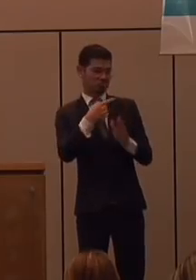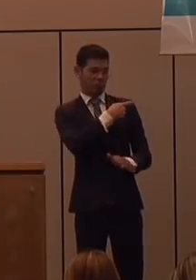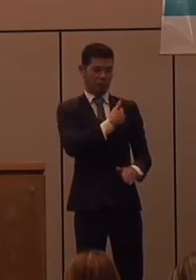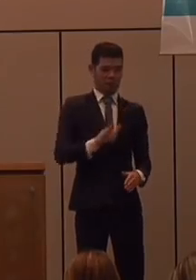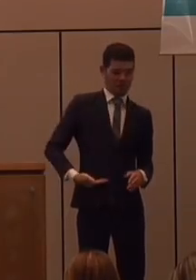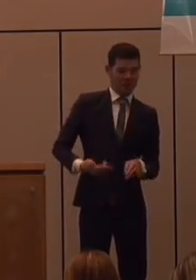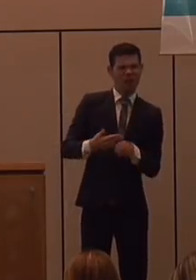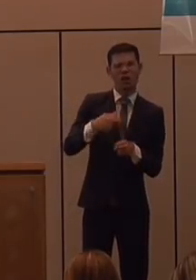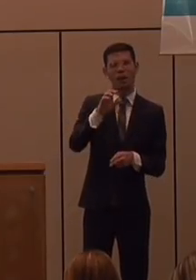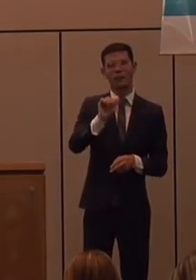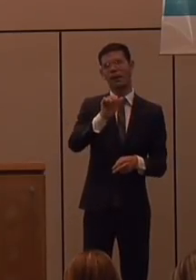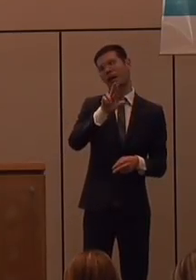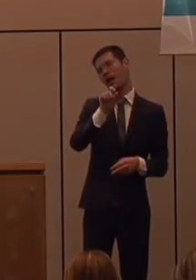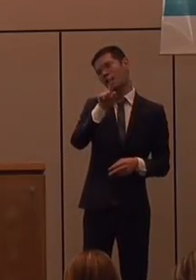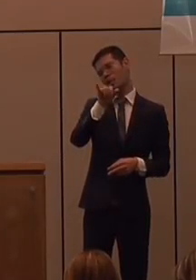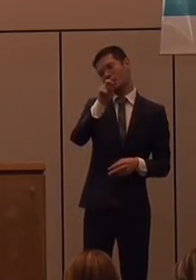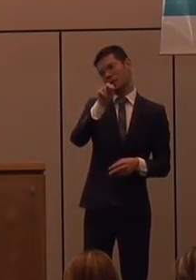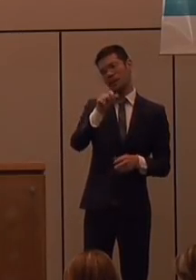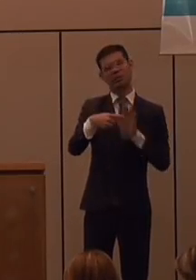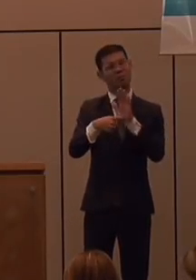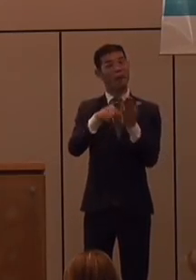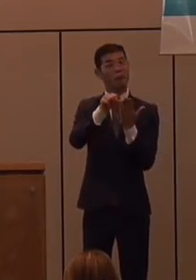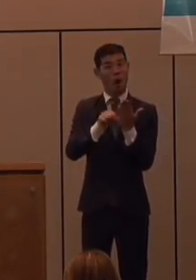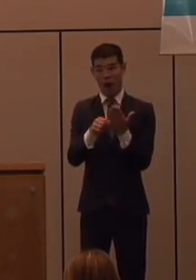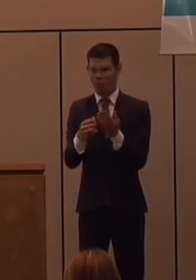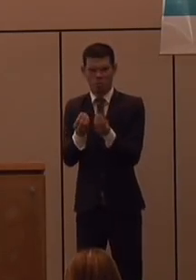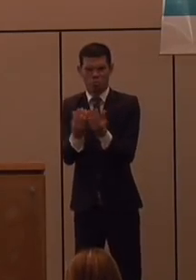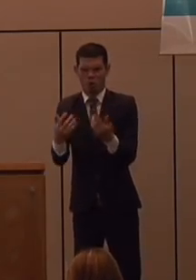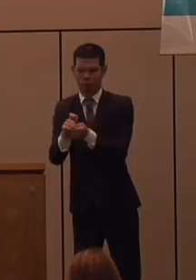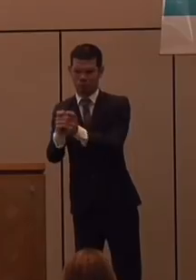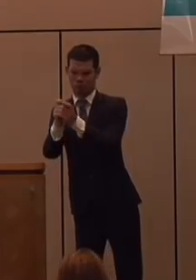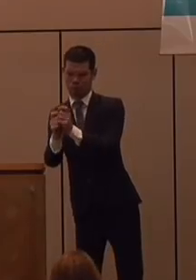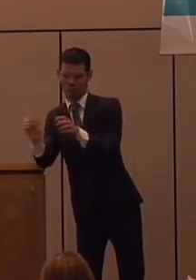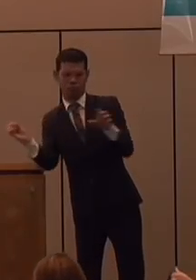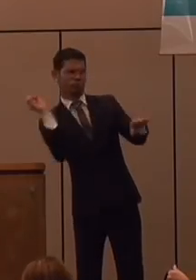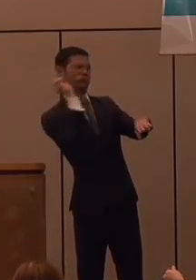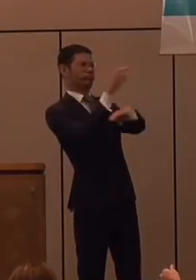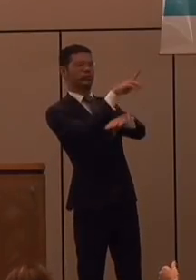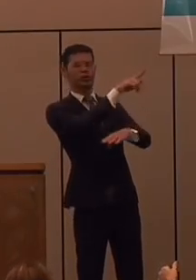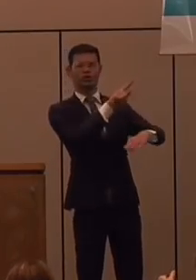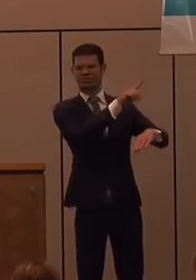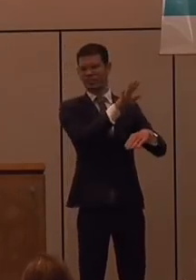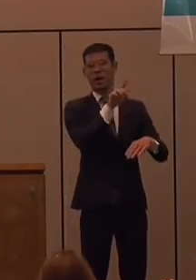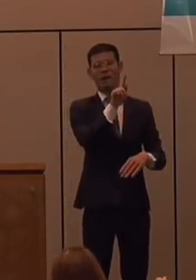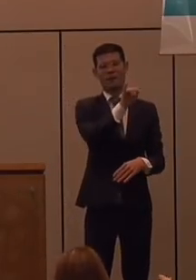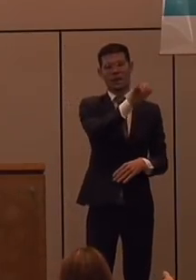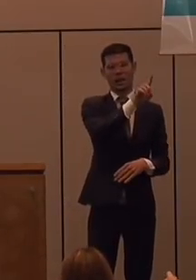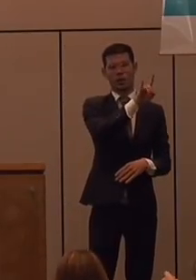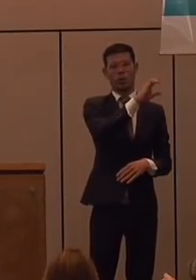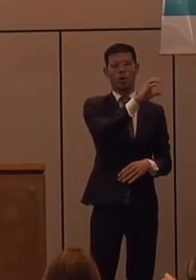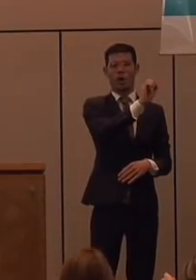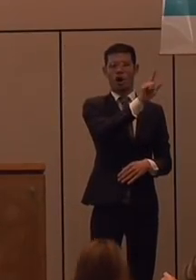de transformación productiva y de impulsa pasaron a few college entonces cómo ha sido esto cuáles son estos retos y que más está haciendo